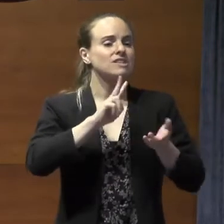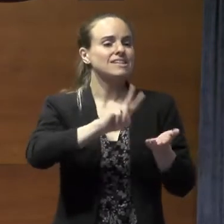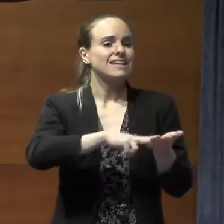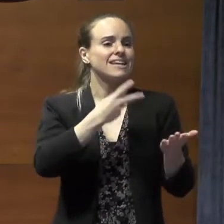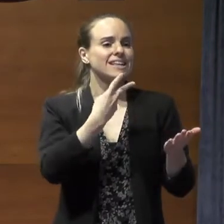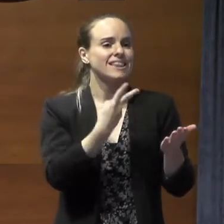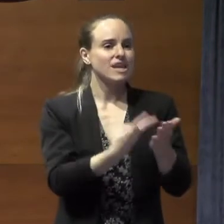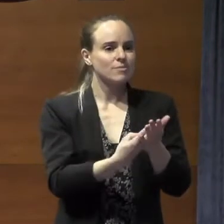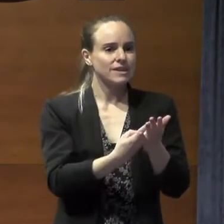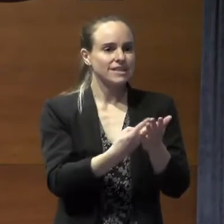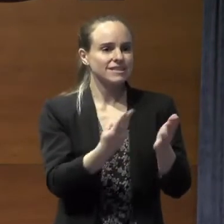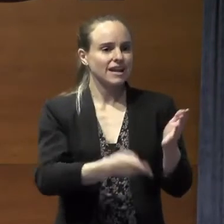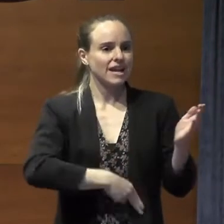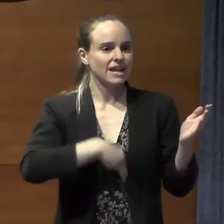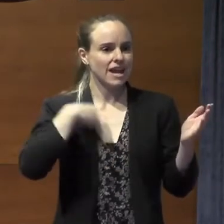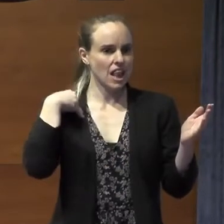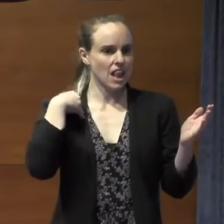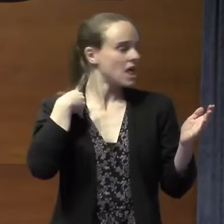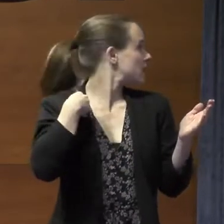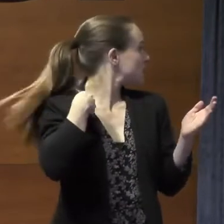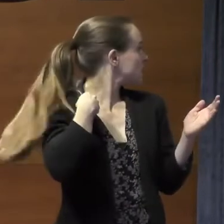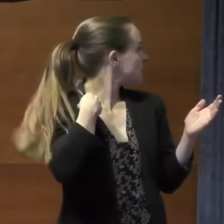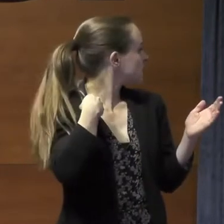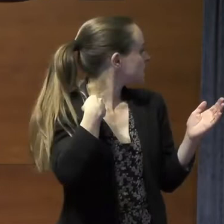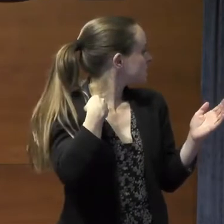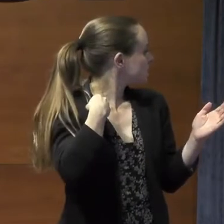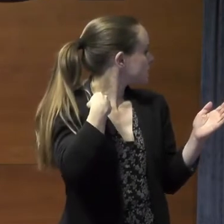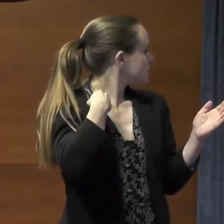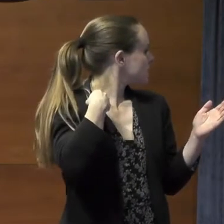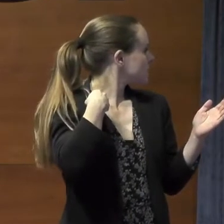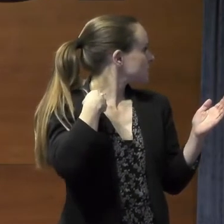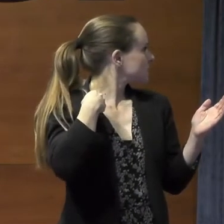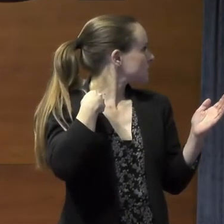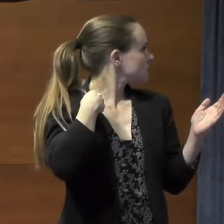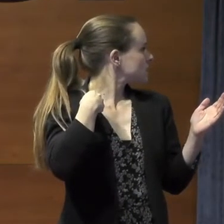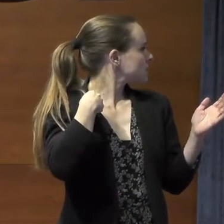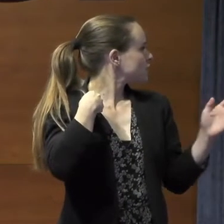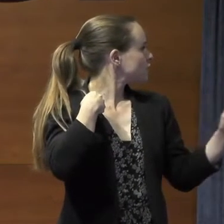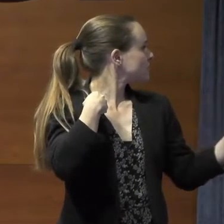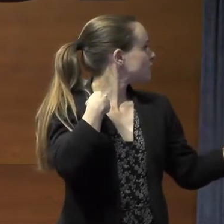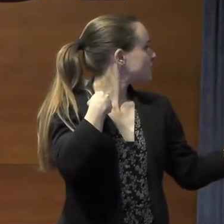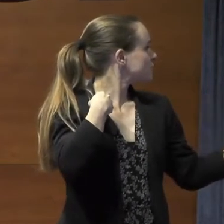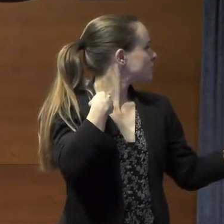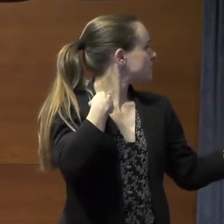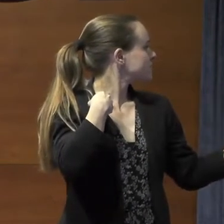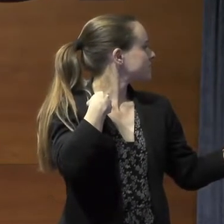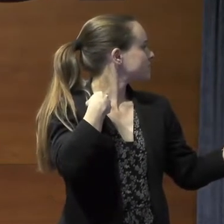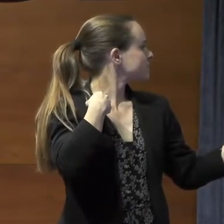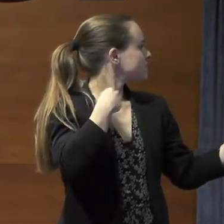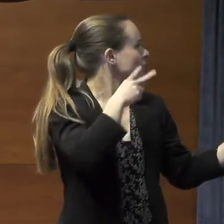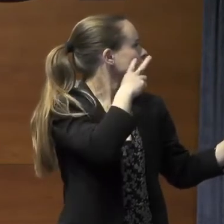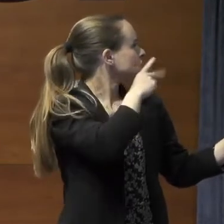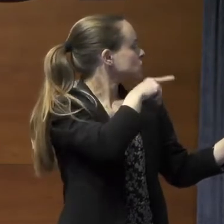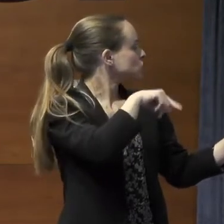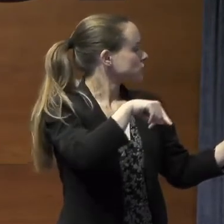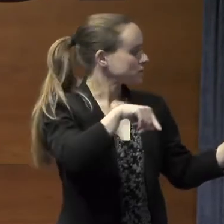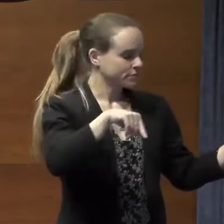respuestas de todas las y los intérpretes con independencia de que sean intérpretes.